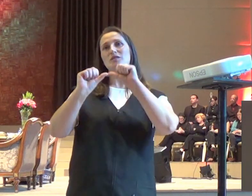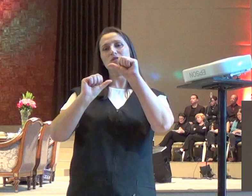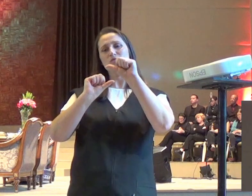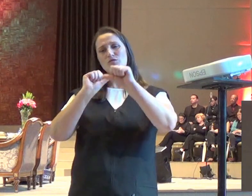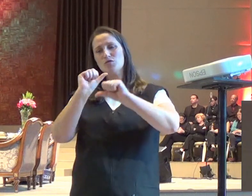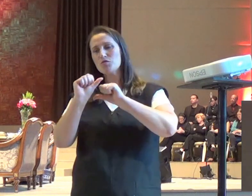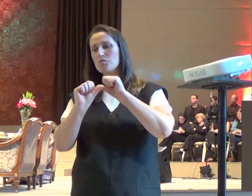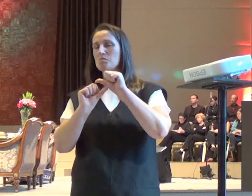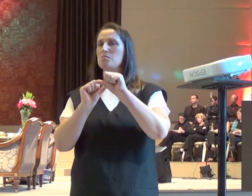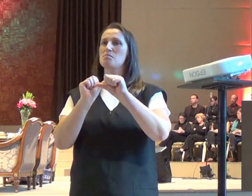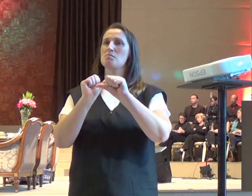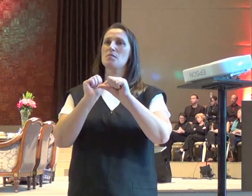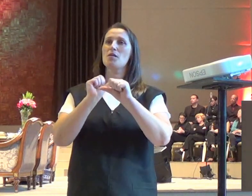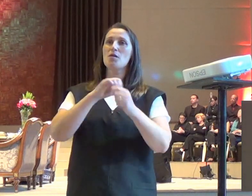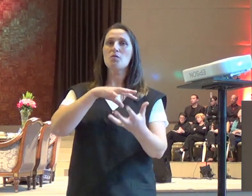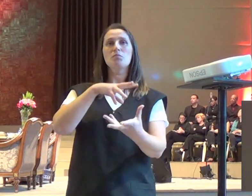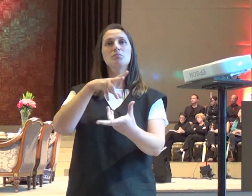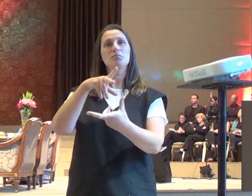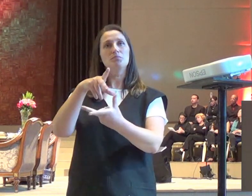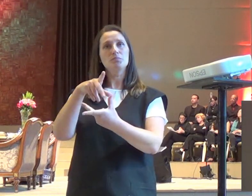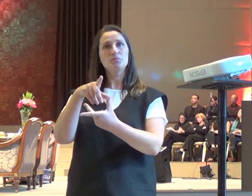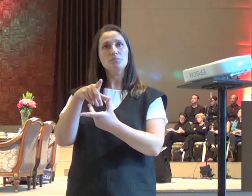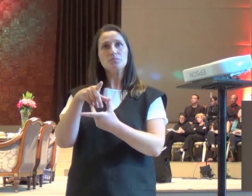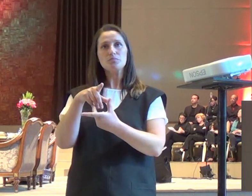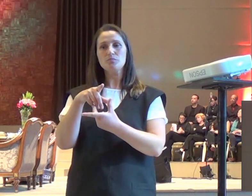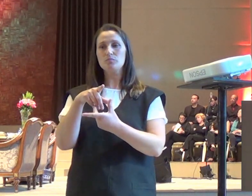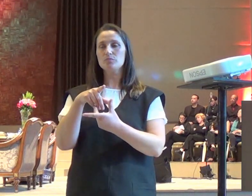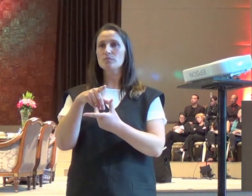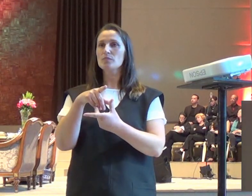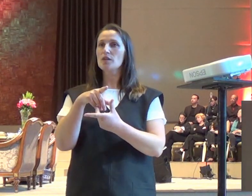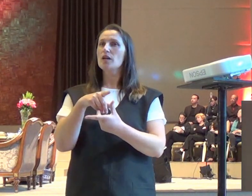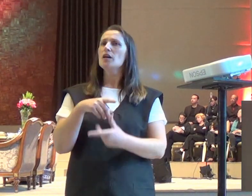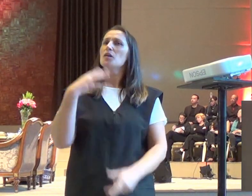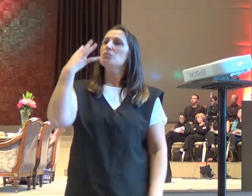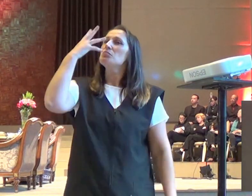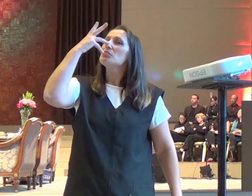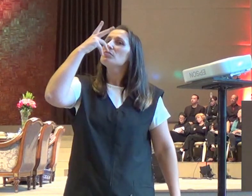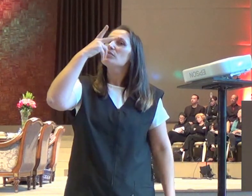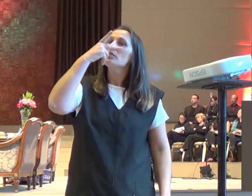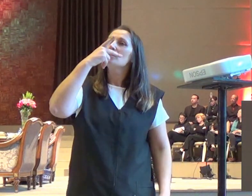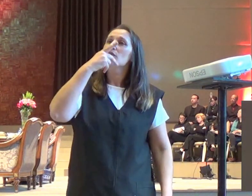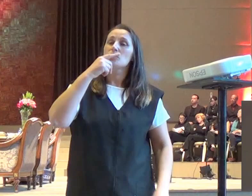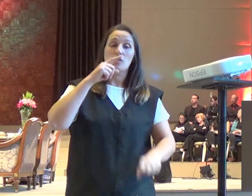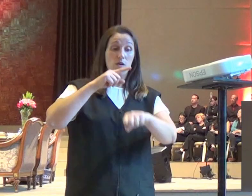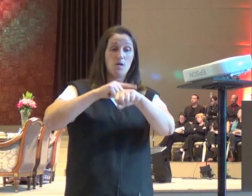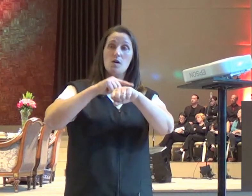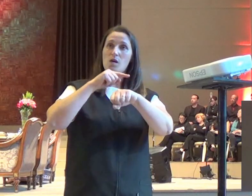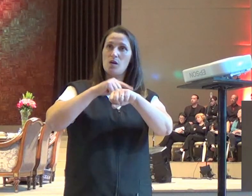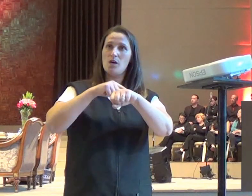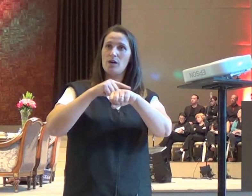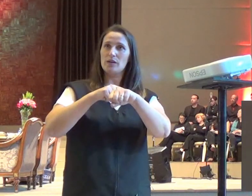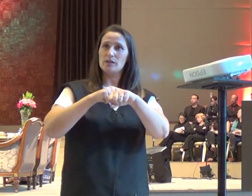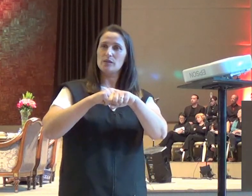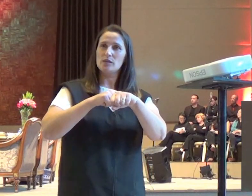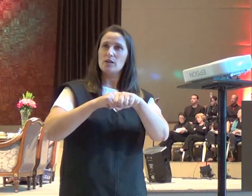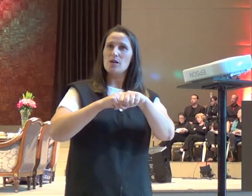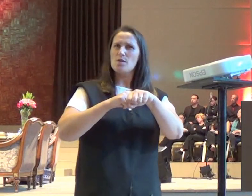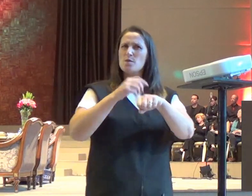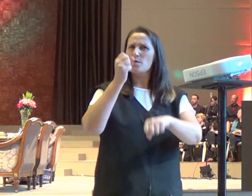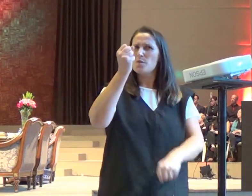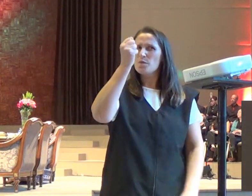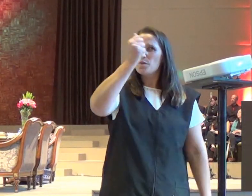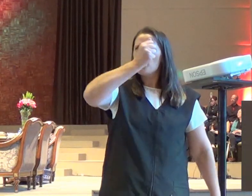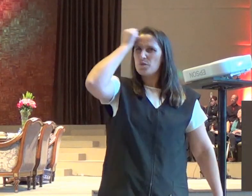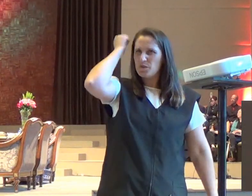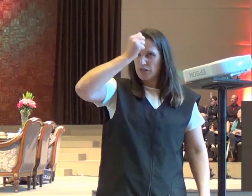obstáculos, é aquela cena bonita de quando chega a hora do vestibular e